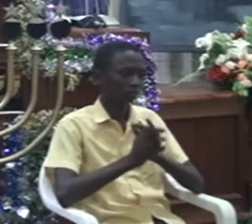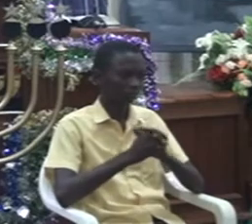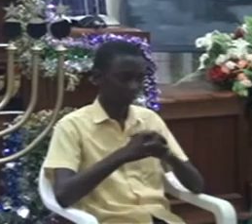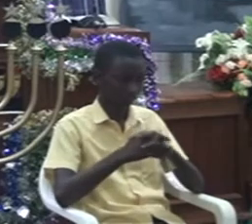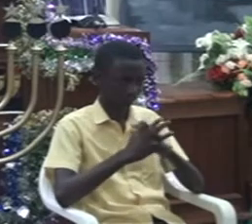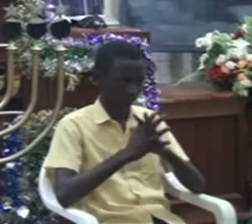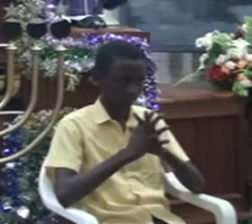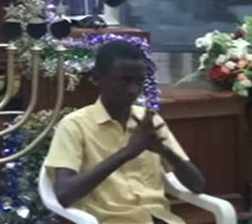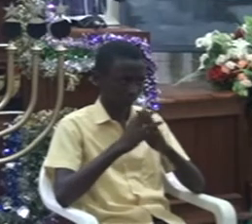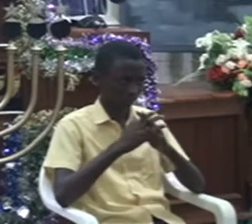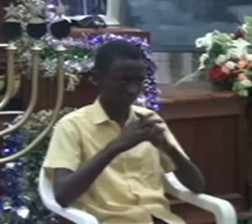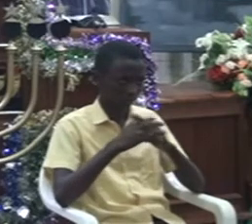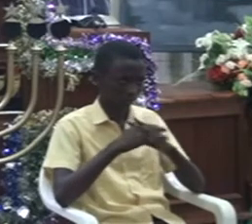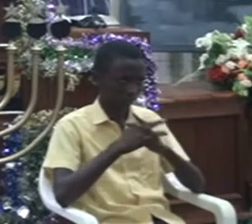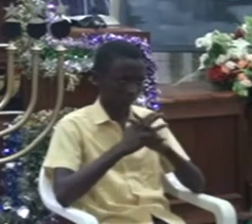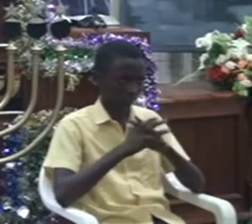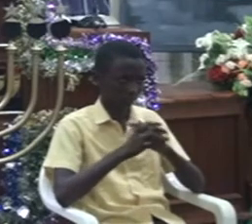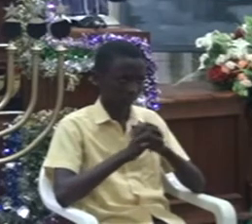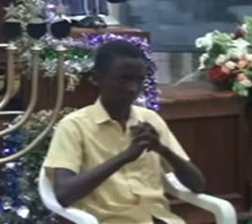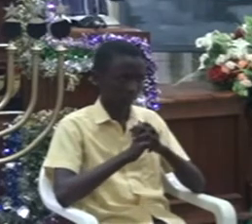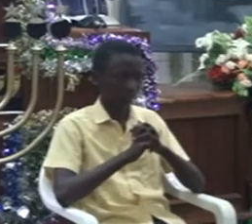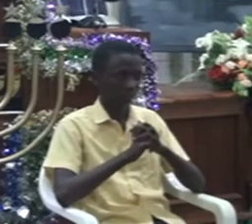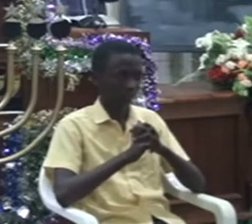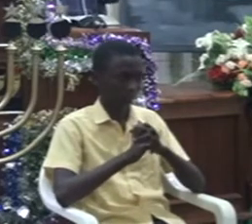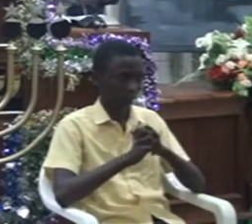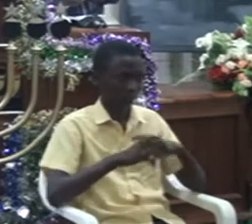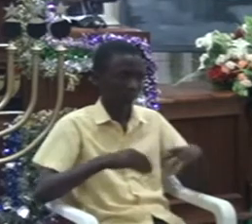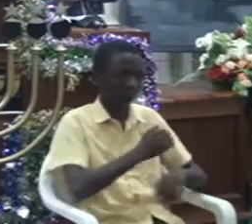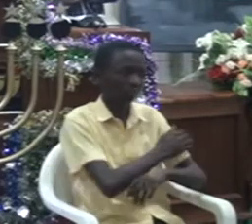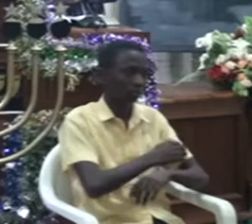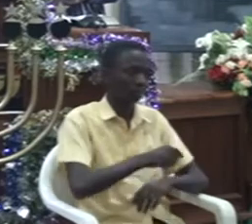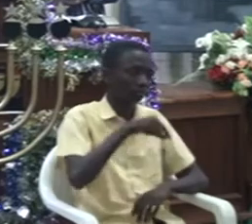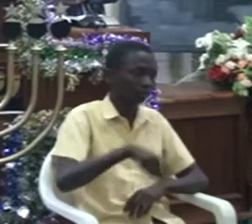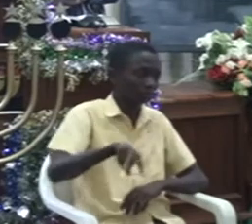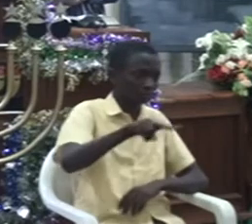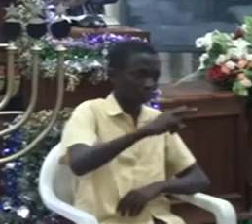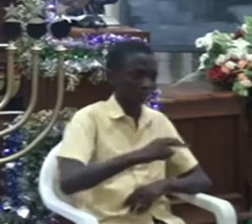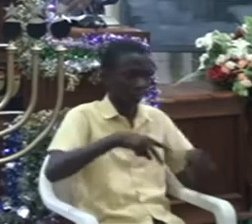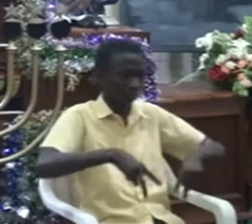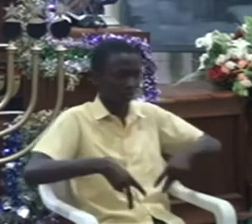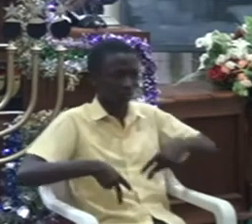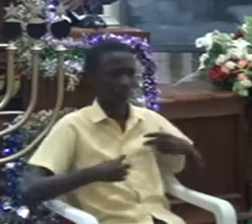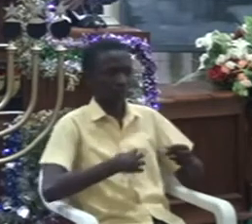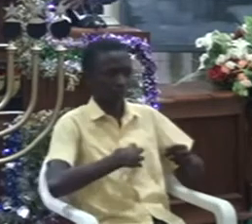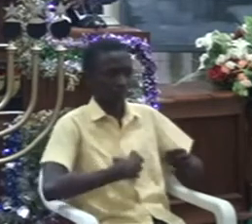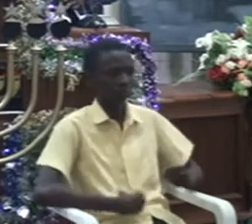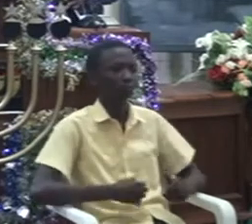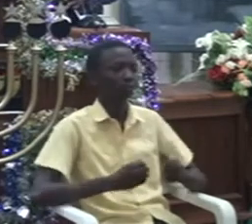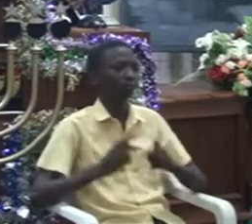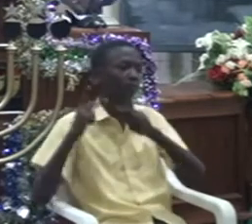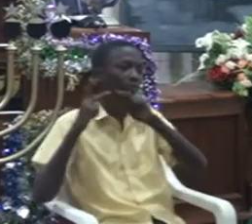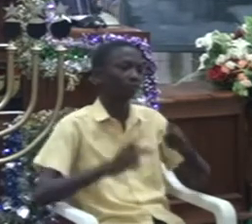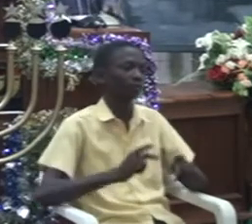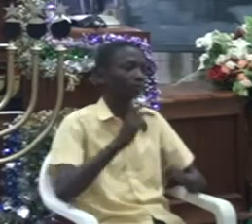uko wenjo uko nani uko nani sio bote tunakufaka ni wakika. Vous viviez affamé pauvre pendant 100 ans l'autre 100